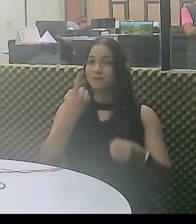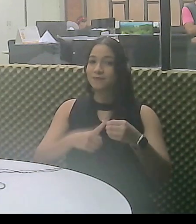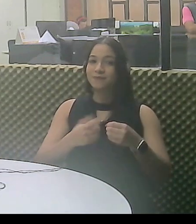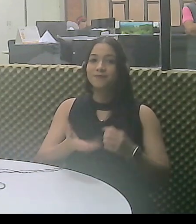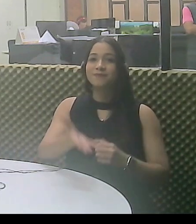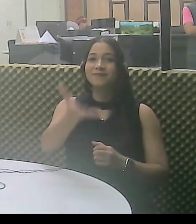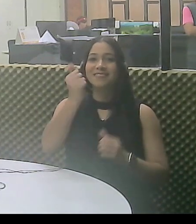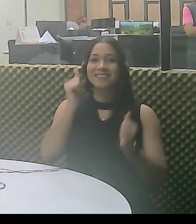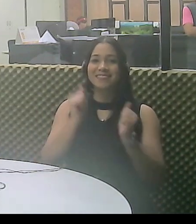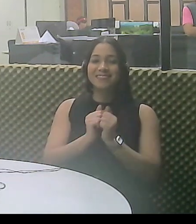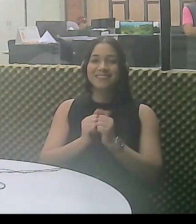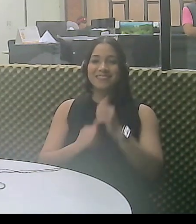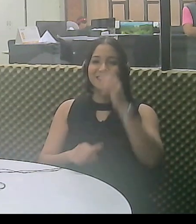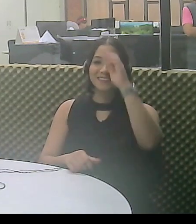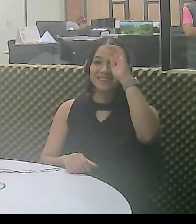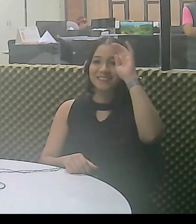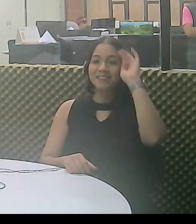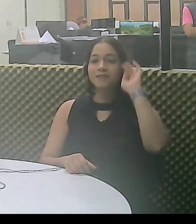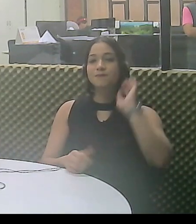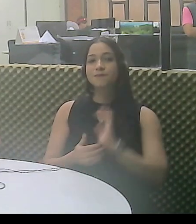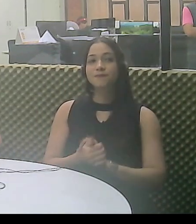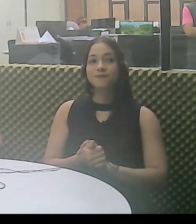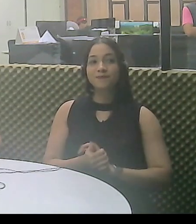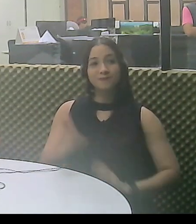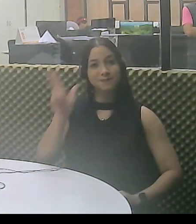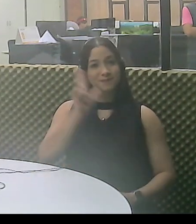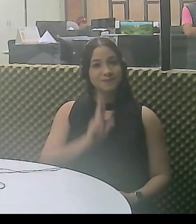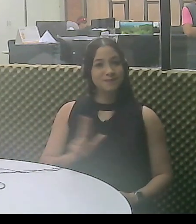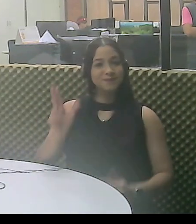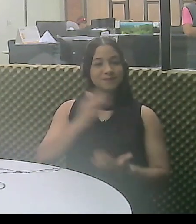nossa cidade vem com a gente